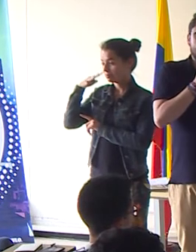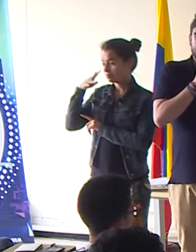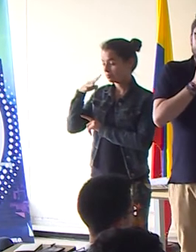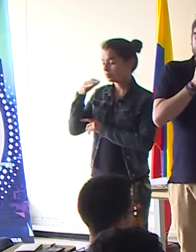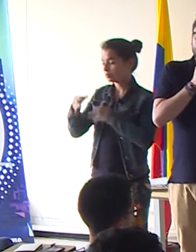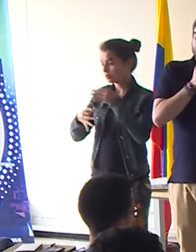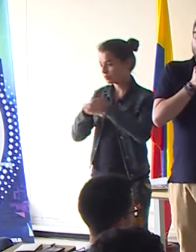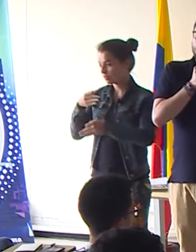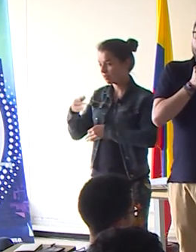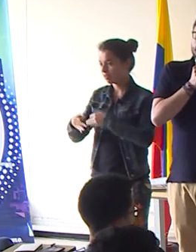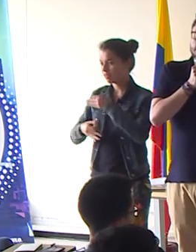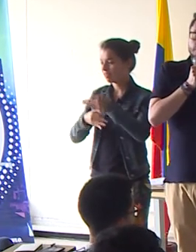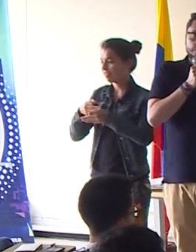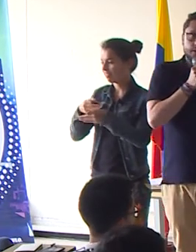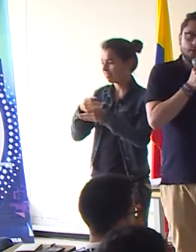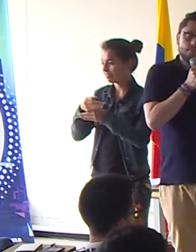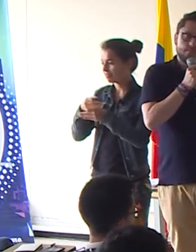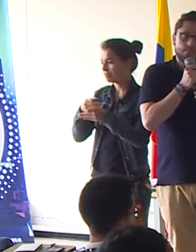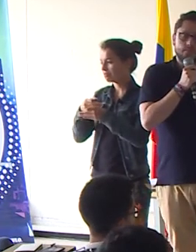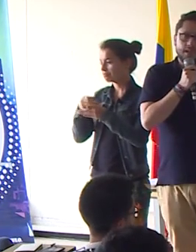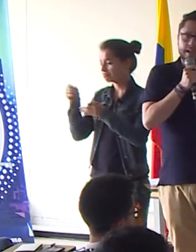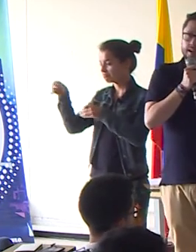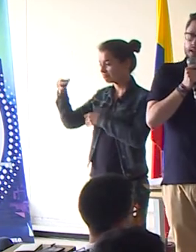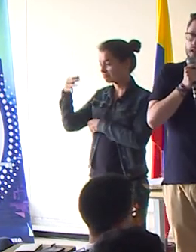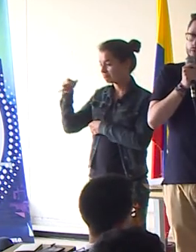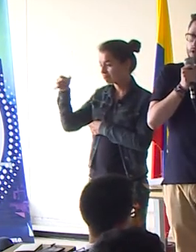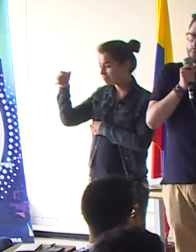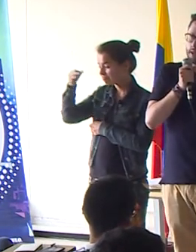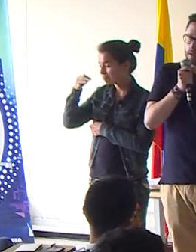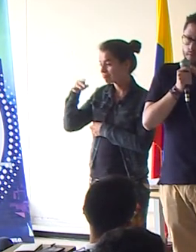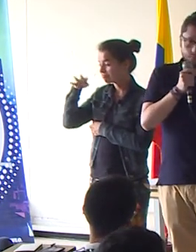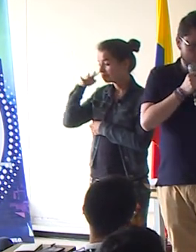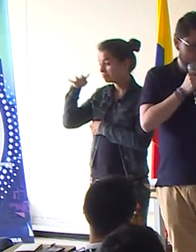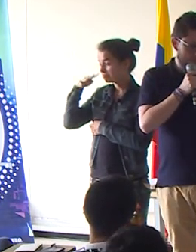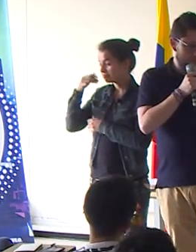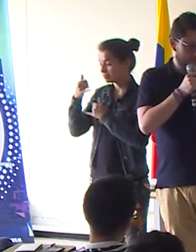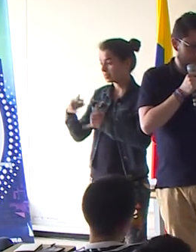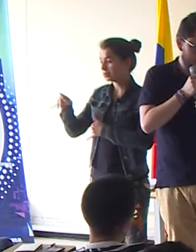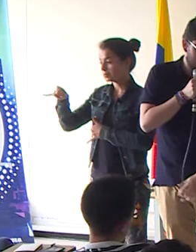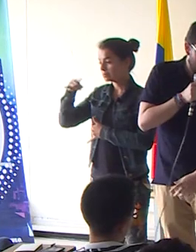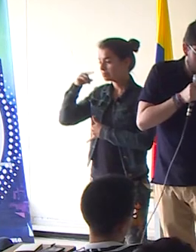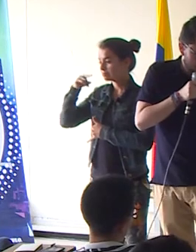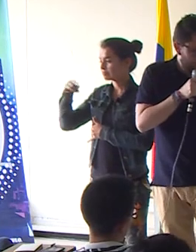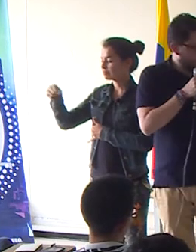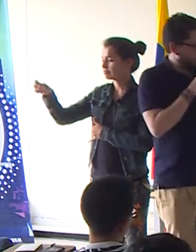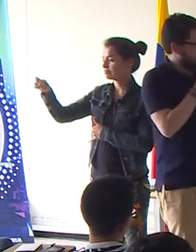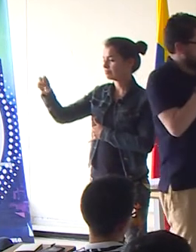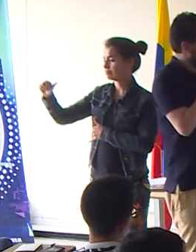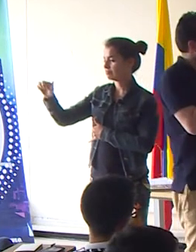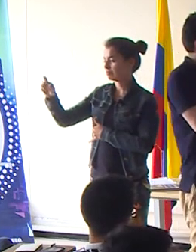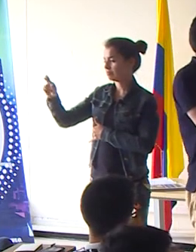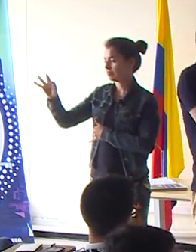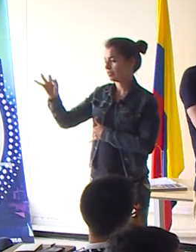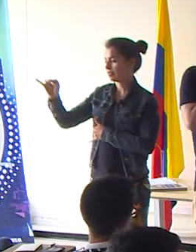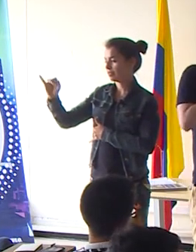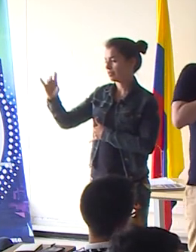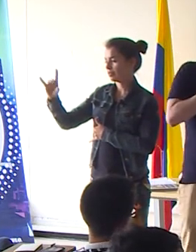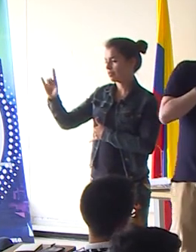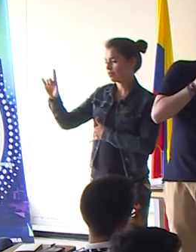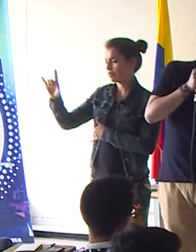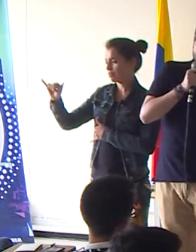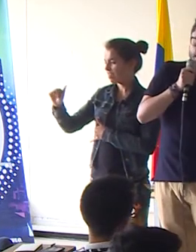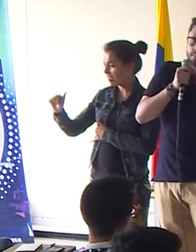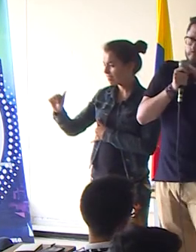el material particulado partes por millón el aire que estamos respirando seguramente es muy distinto a lo que